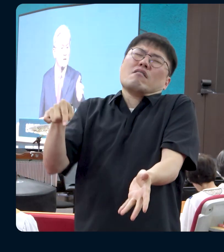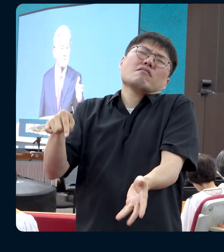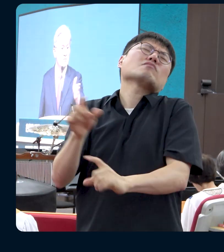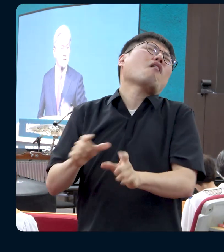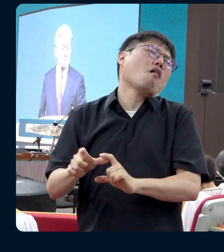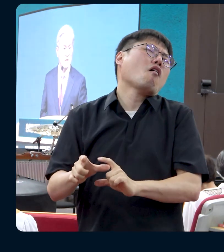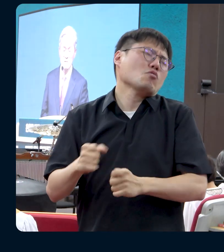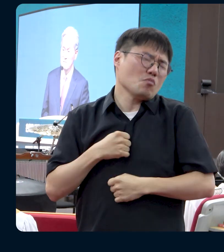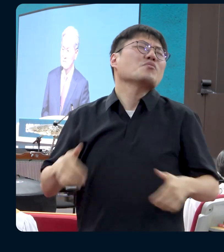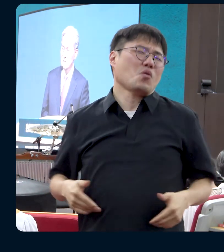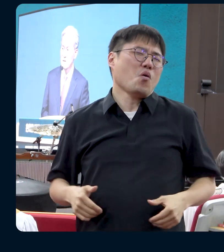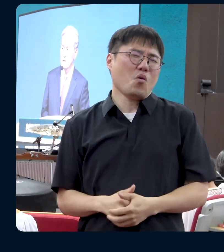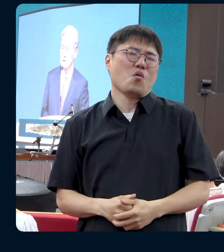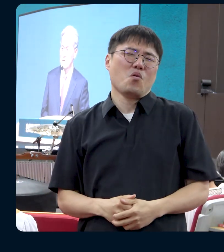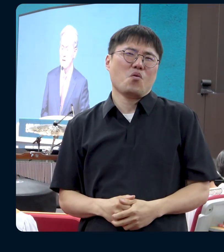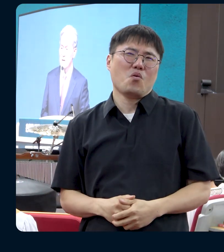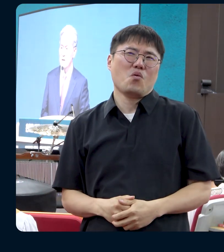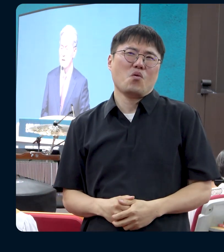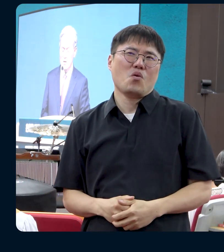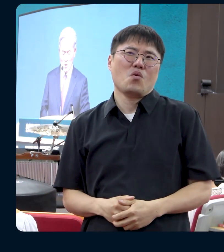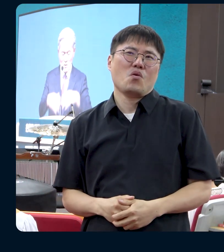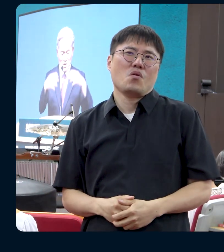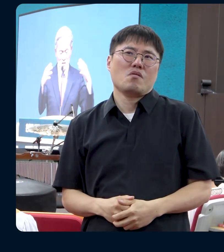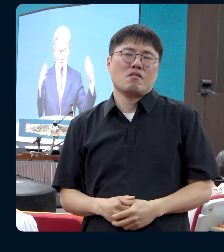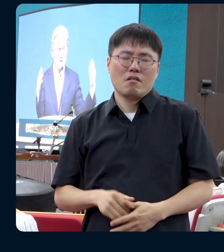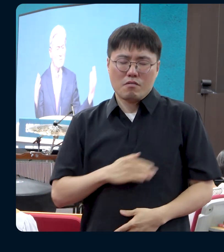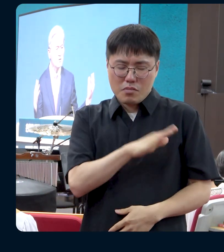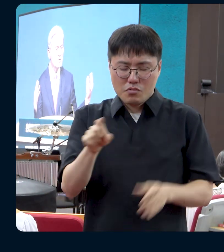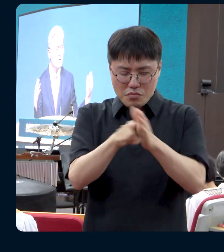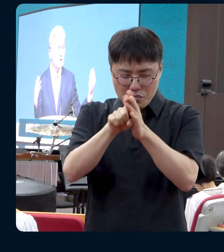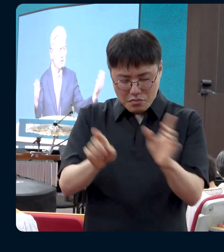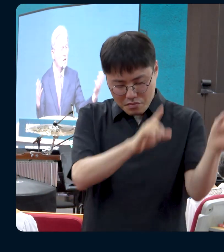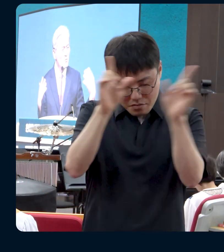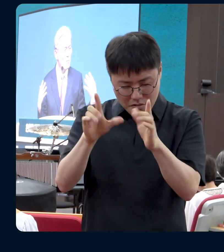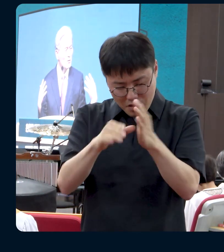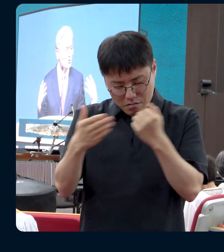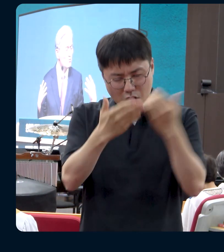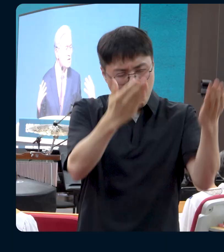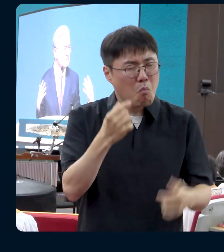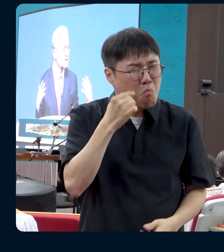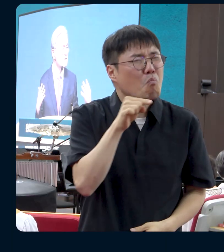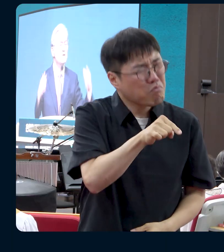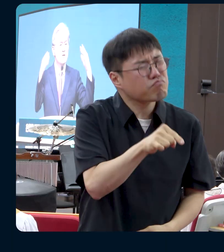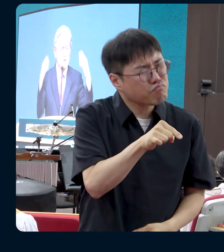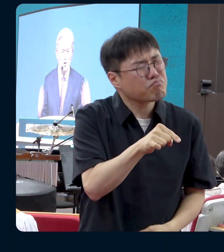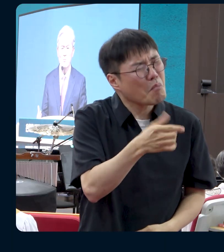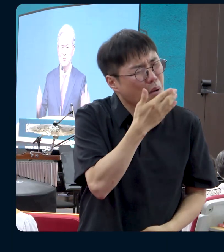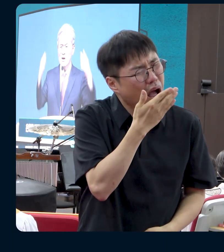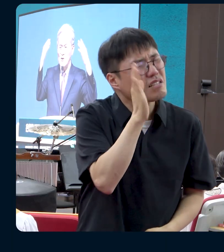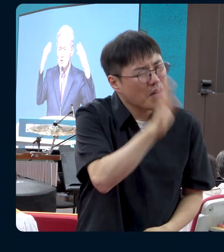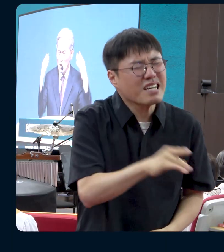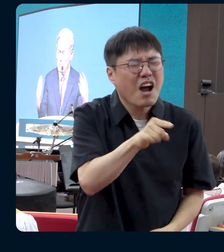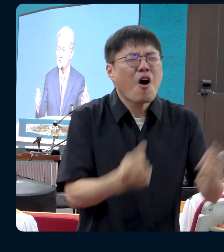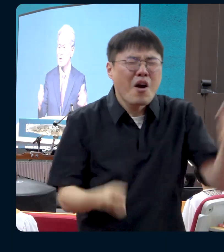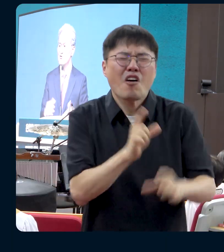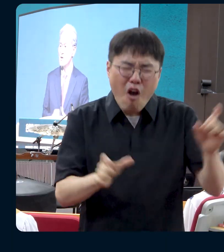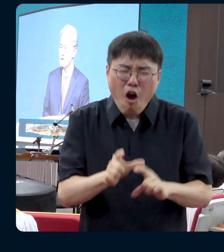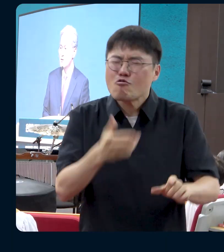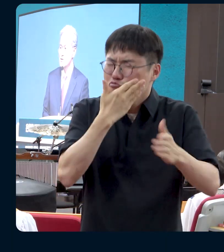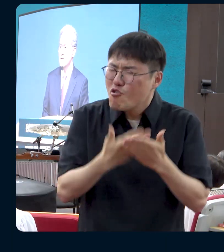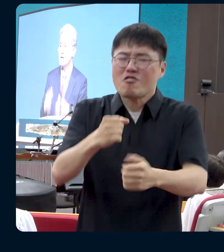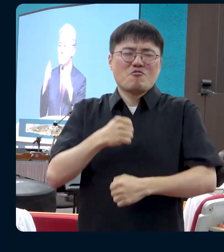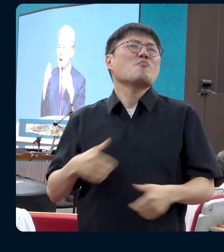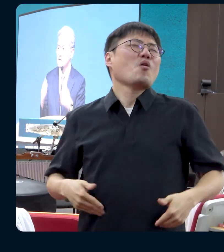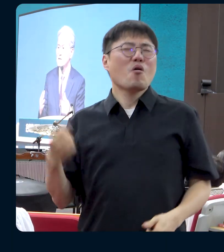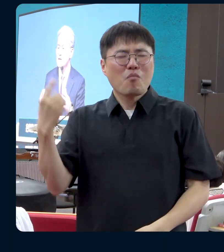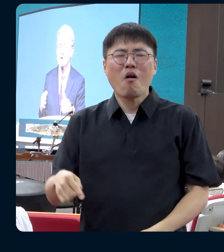것, 바로 그 부분입니다. 정말 우리가 신앙생활 하면서 은혜를 못 받는 것도 문제가 되지만 그것보다 정말 우리가 주의해야